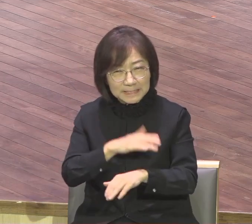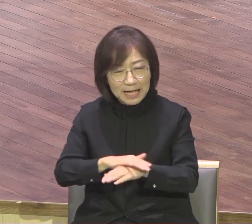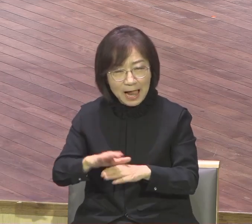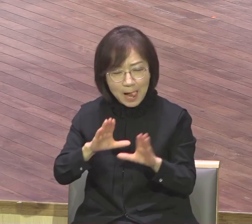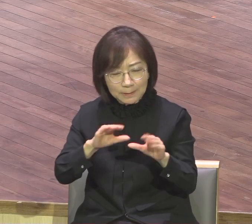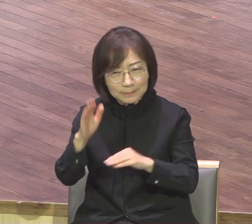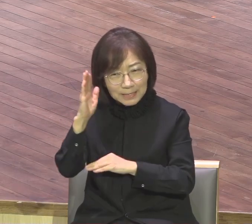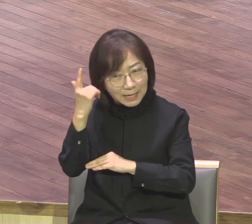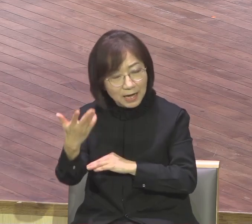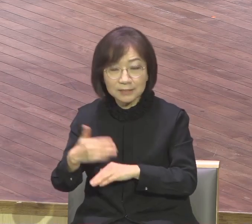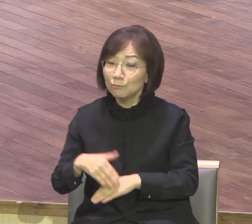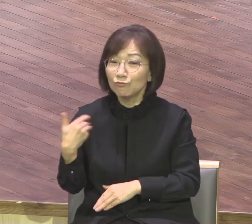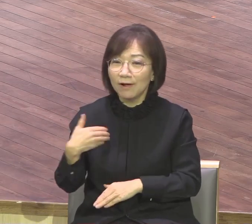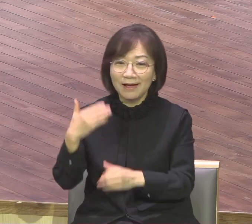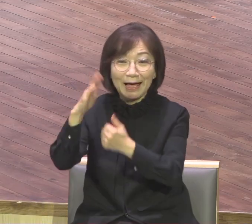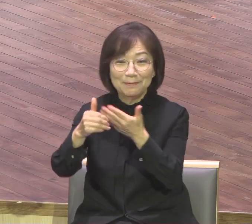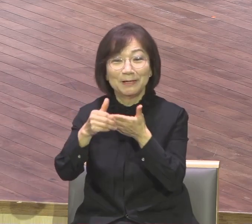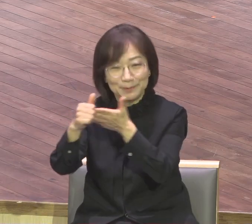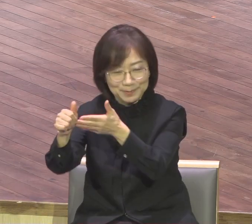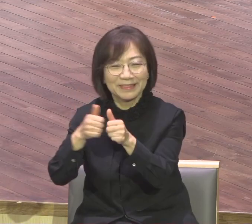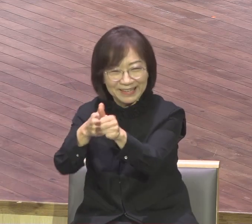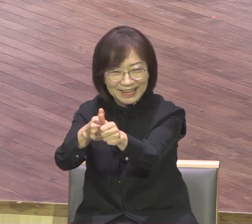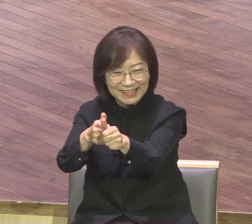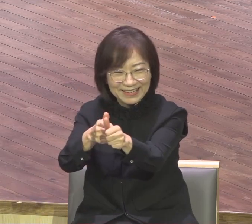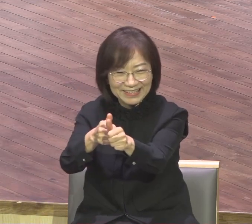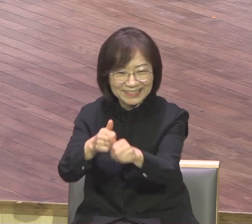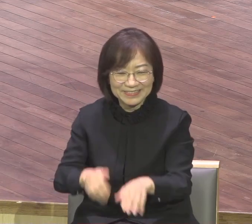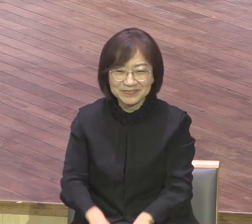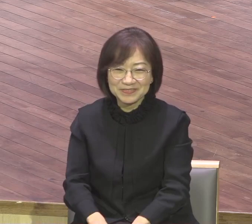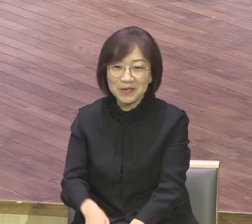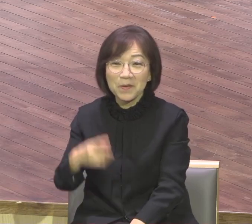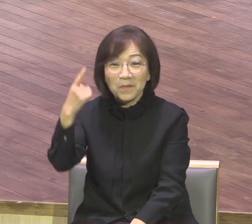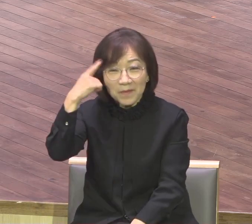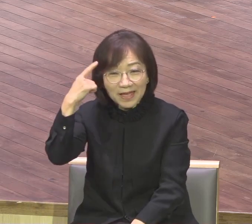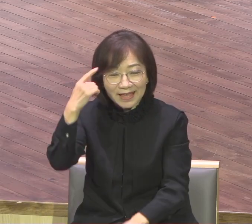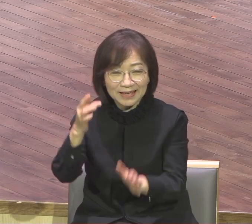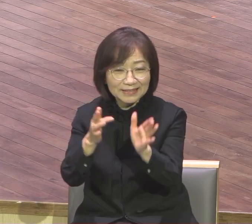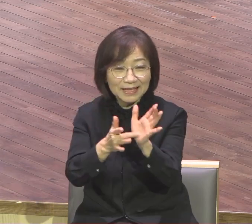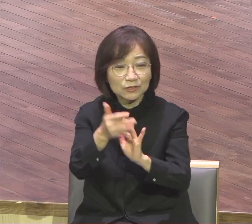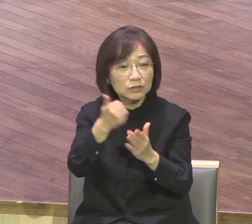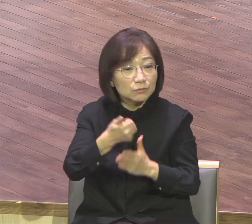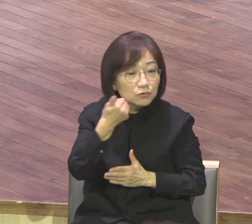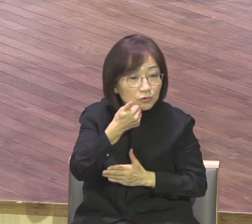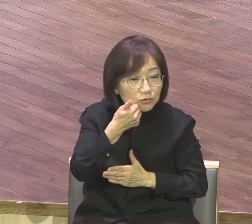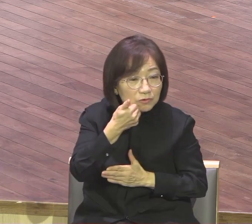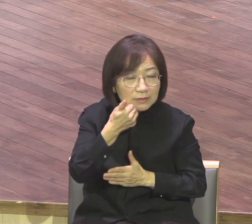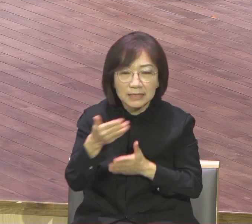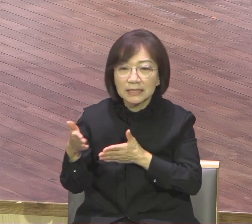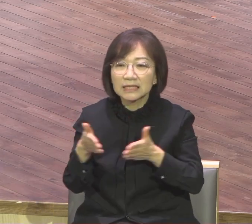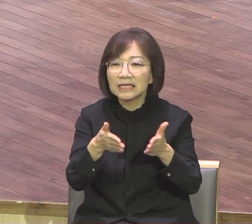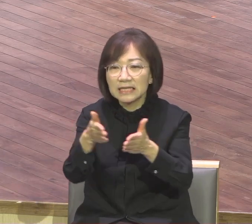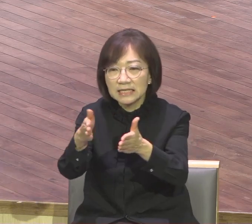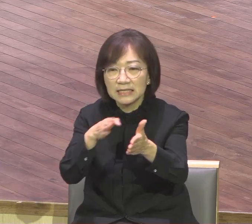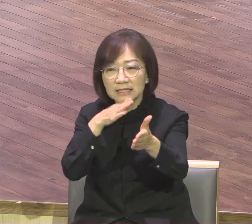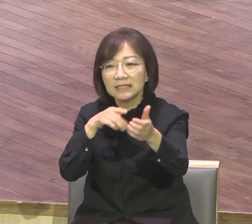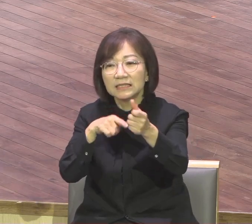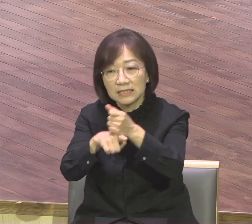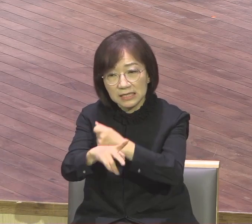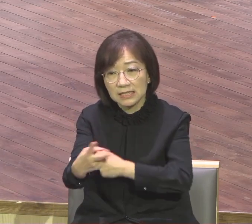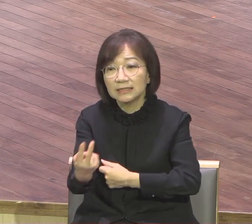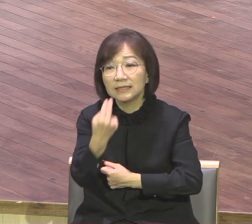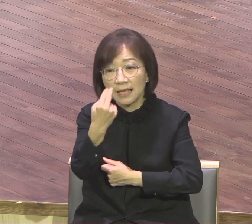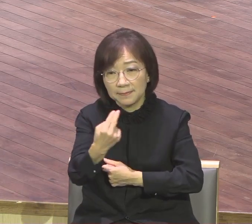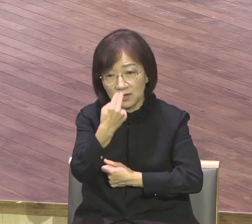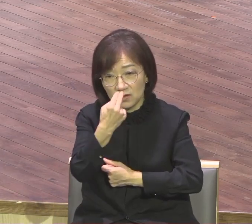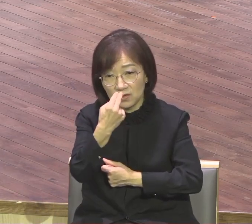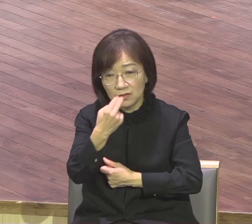Voy a ser guiado. No sé cómo va a salir. 왜냐하면 내가 곧 길이요 진리요 생명이니 나로 말미암아 아버지가 할지 없다고 예수님 직접